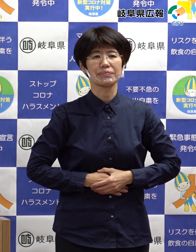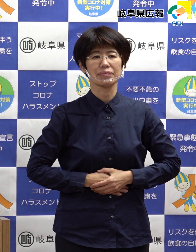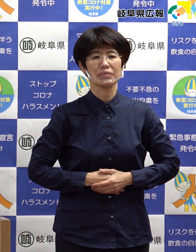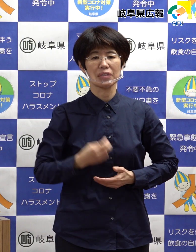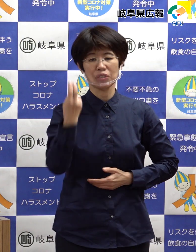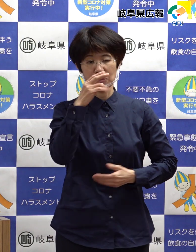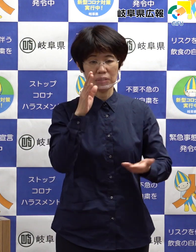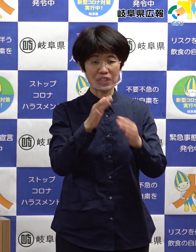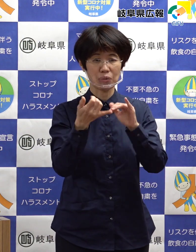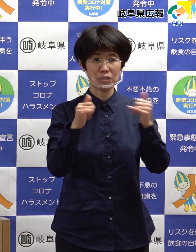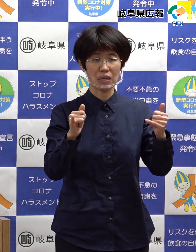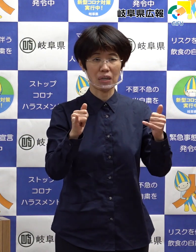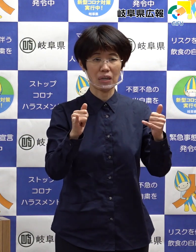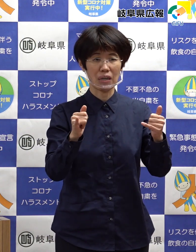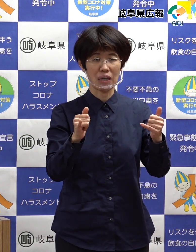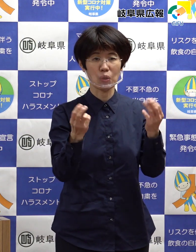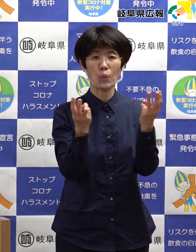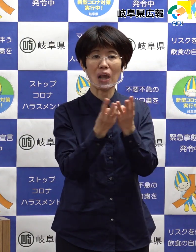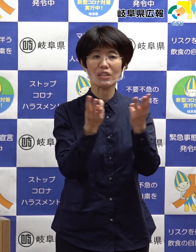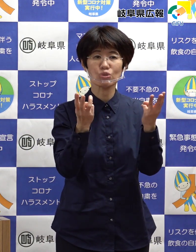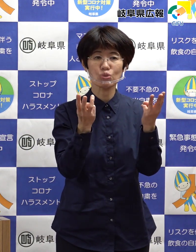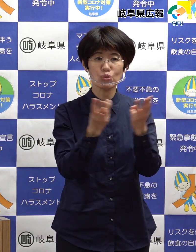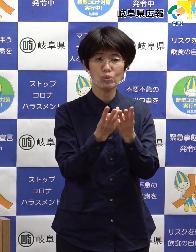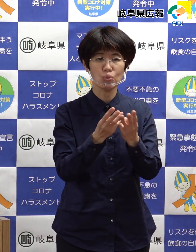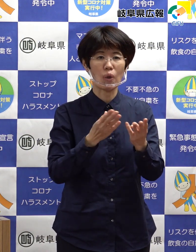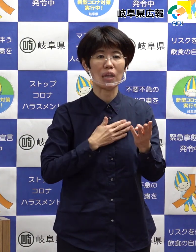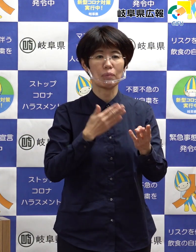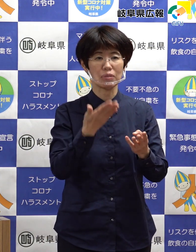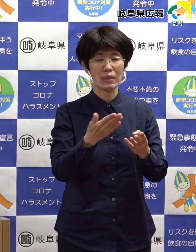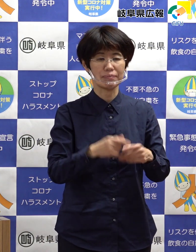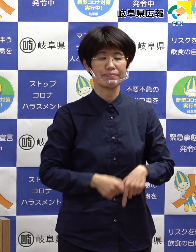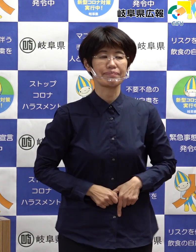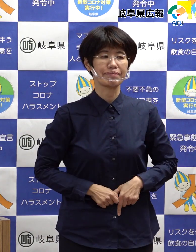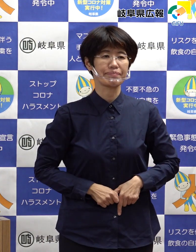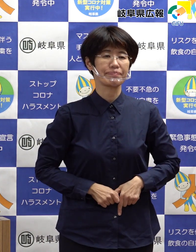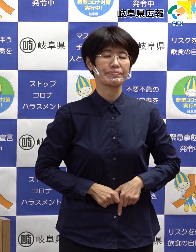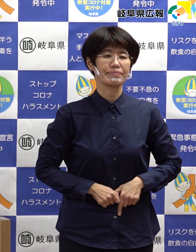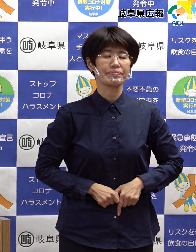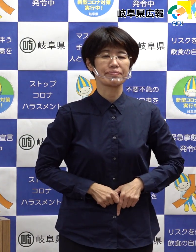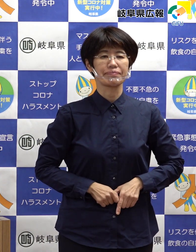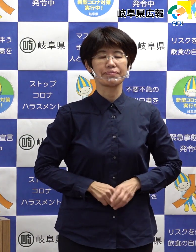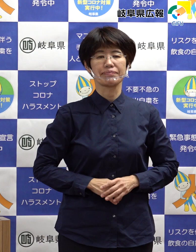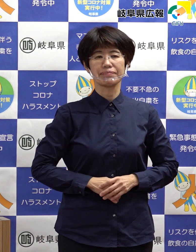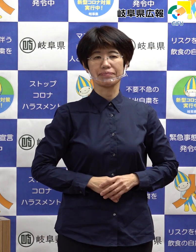調査対象者がどのぐらいいたとかいうのは他にですか。 はい、これはですね、